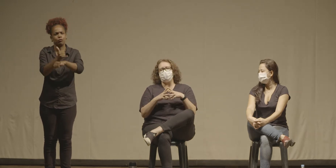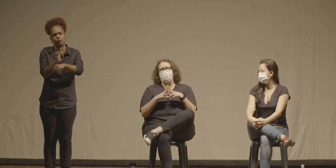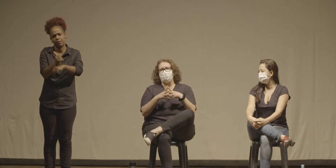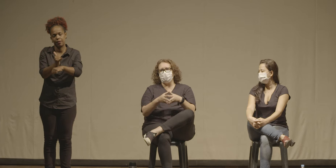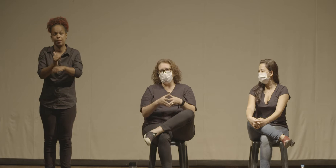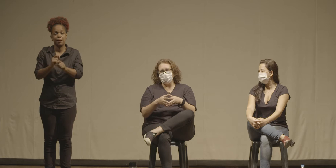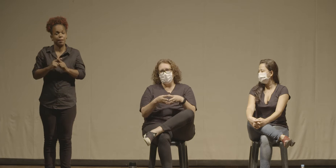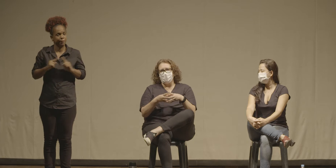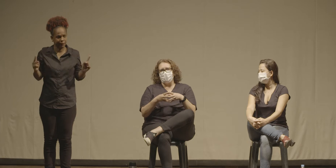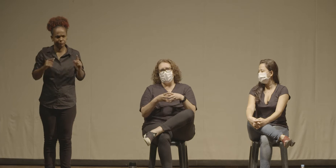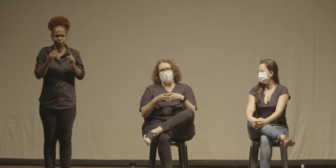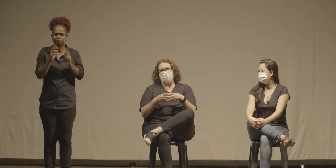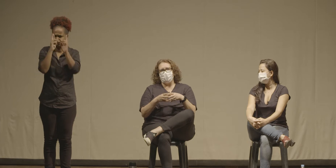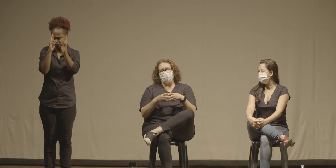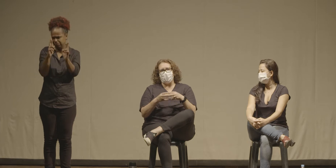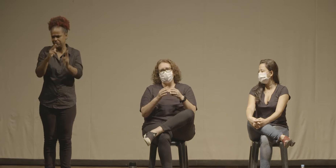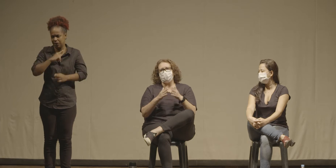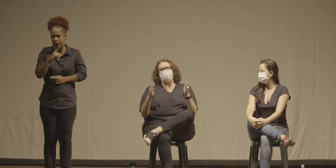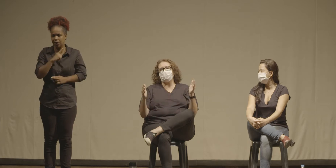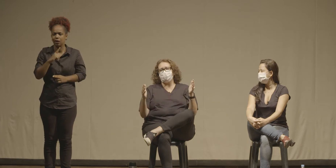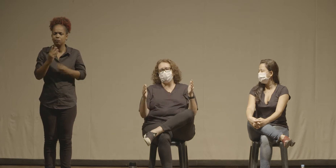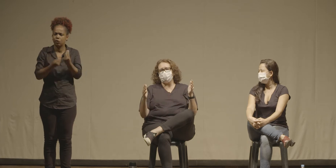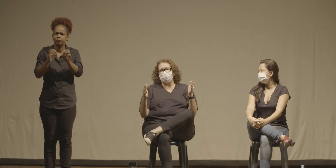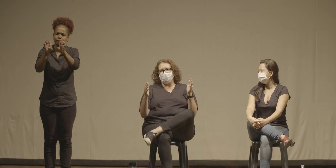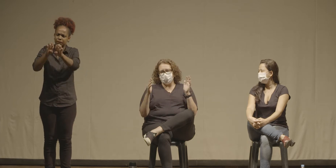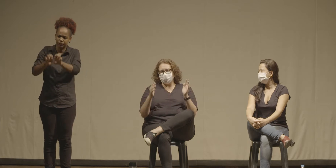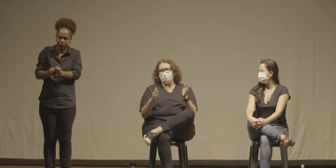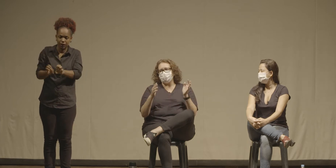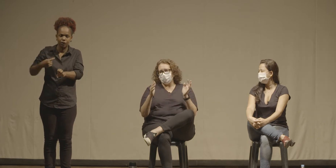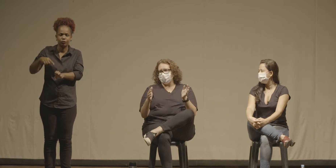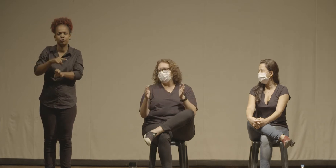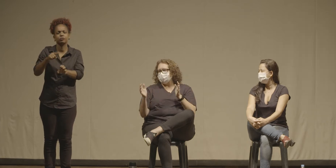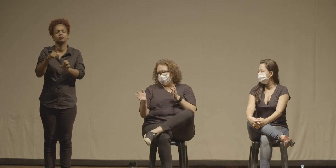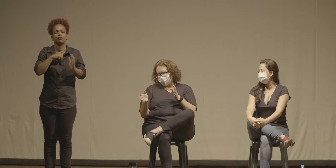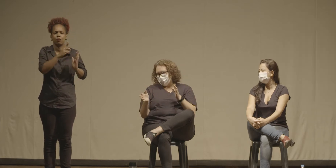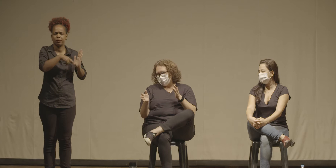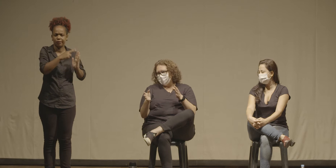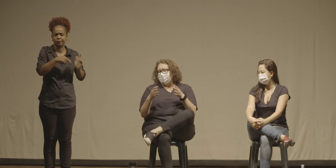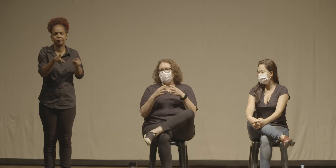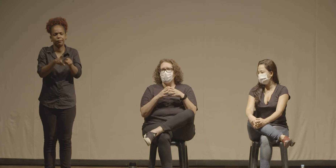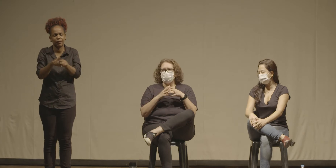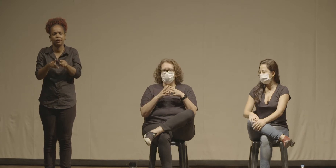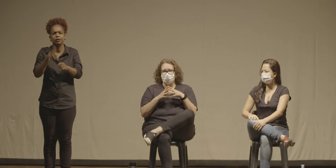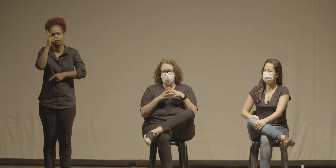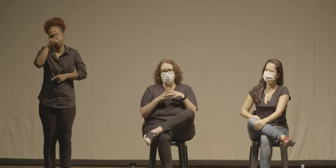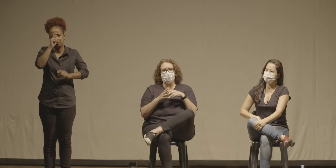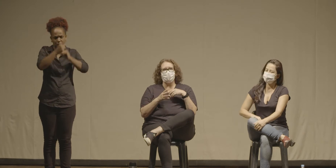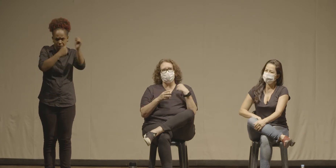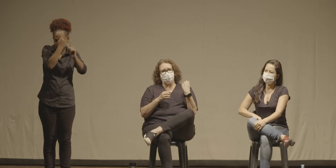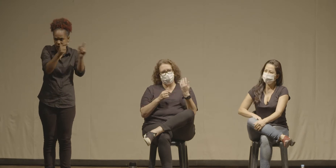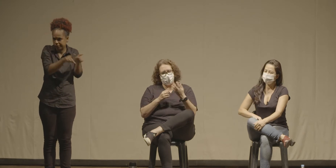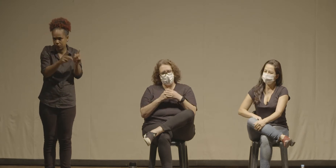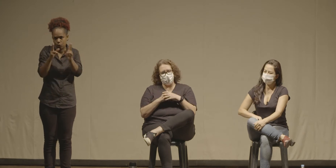mas respeitando a estrutura que a gente utiliza em roteiro de ficção. Então a gente